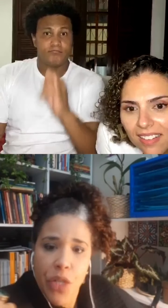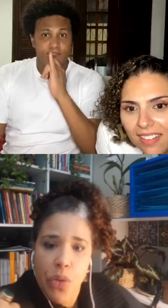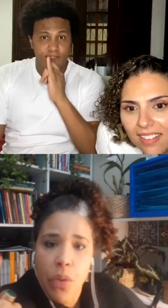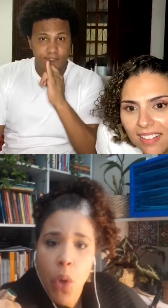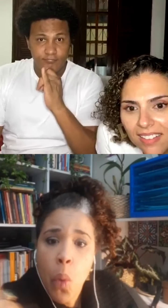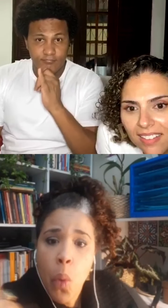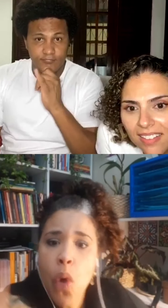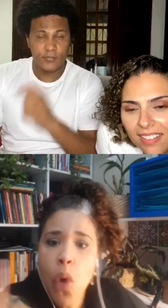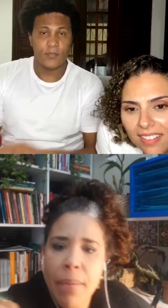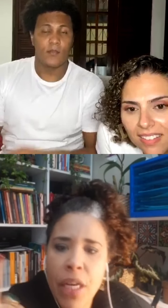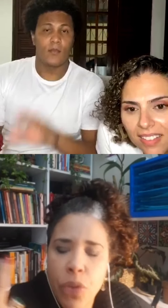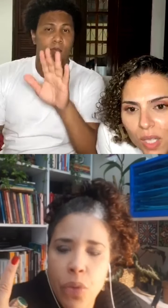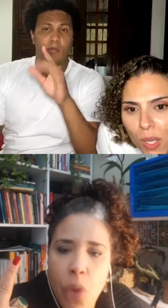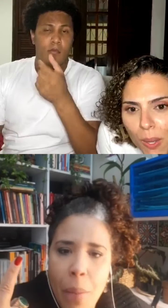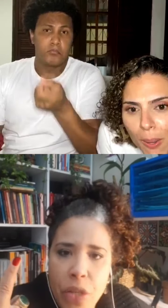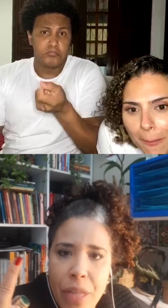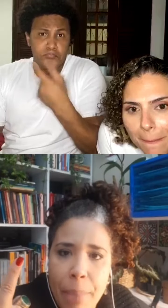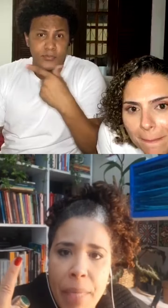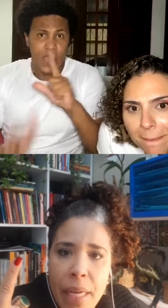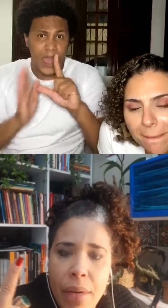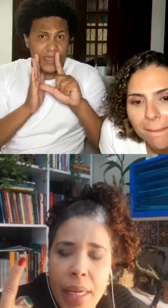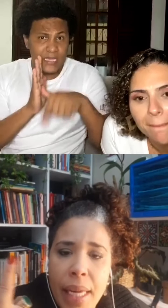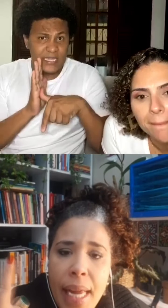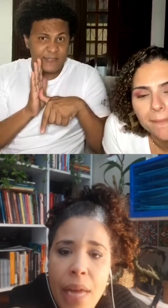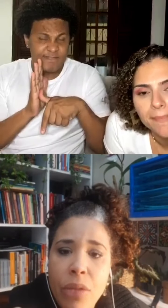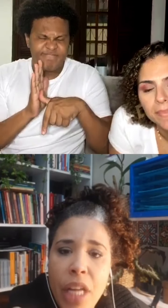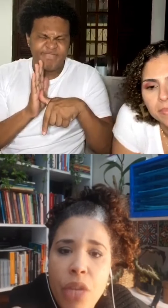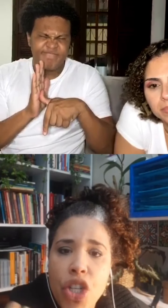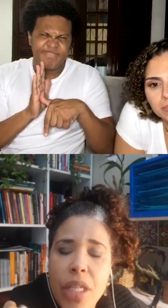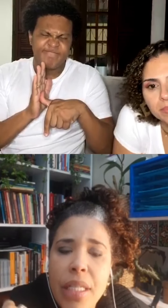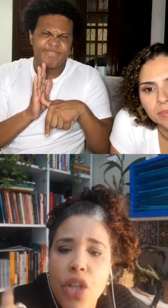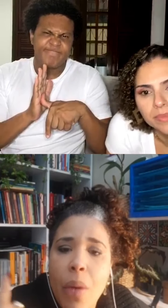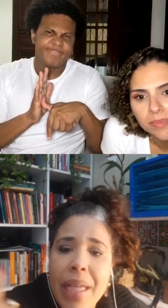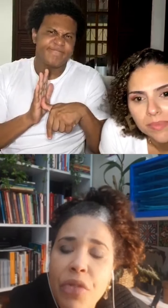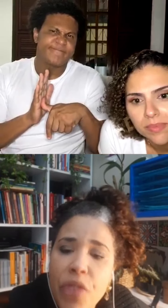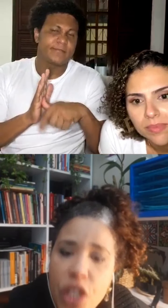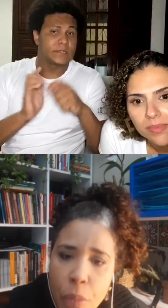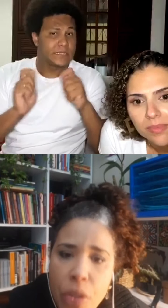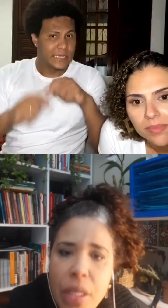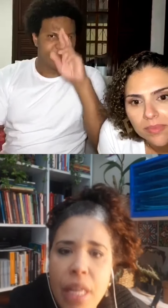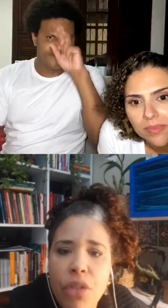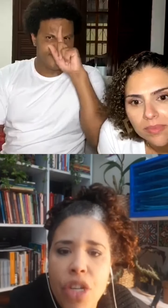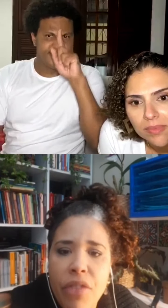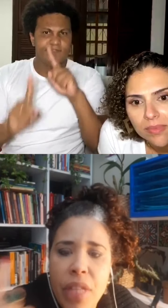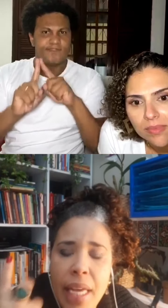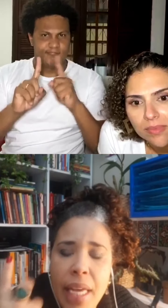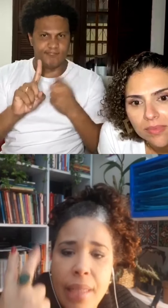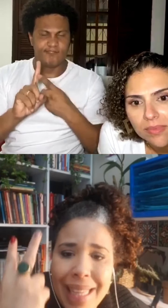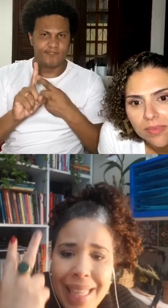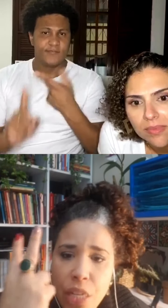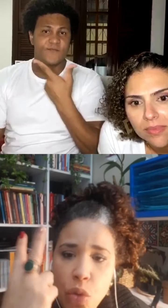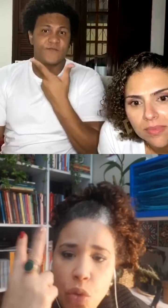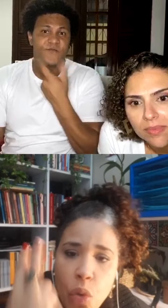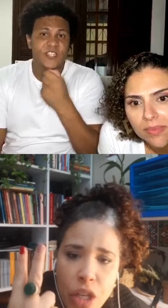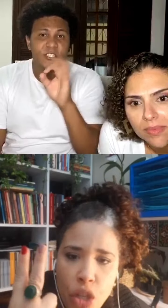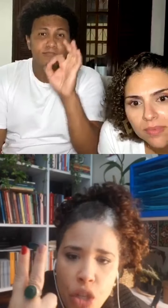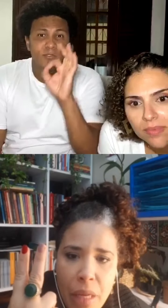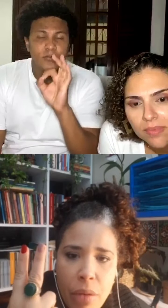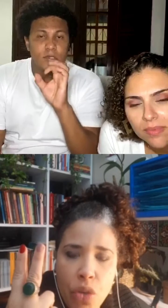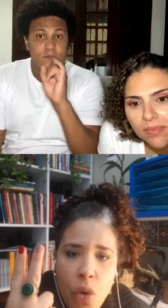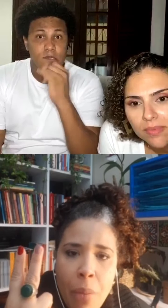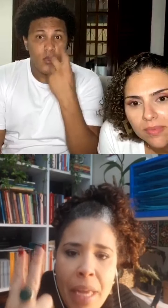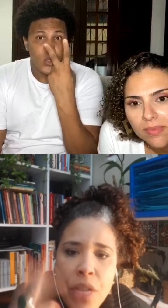atraso um comprimido do começo da pílula, eu tenho chance de quase 20% de gravidez. Se eu atraso 2